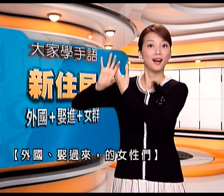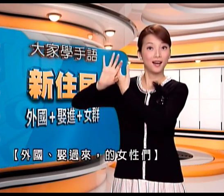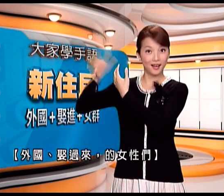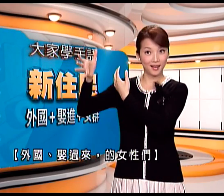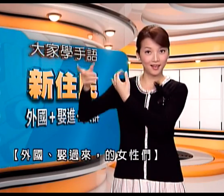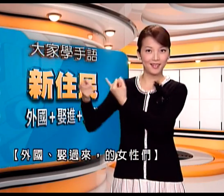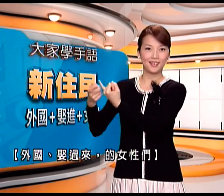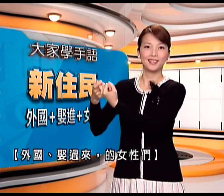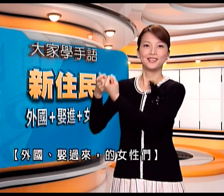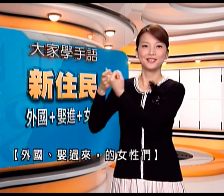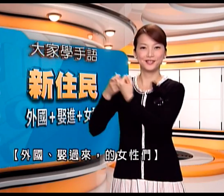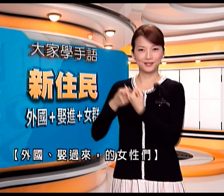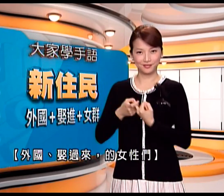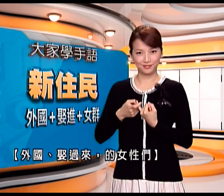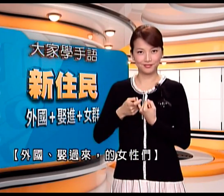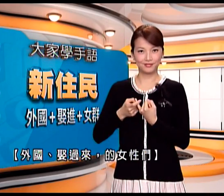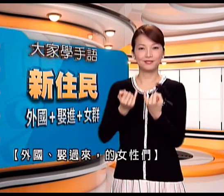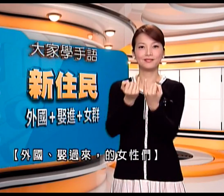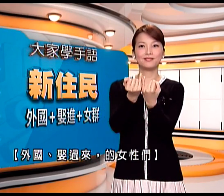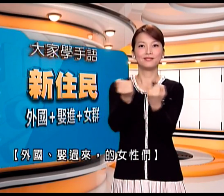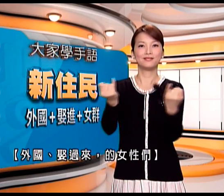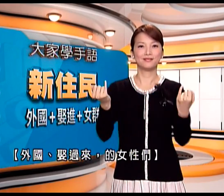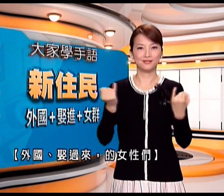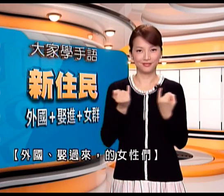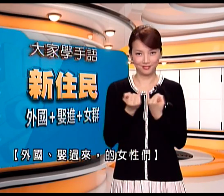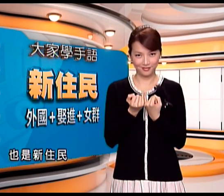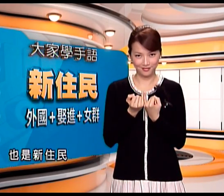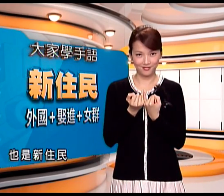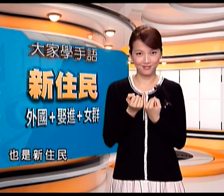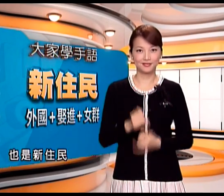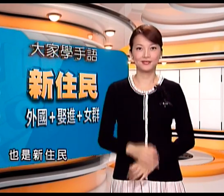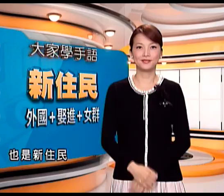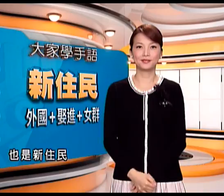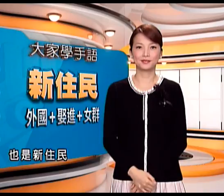外国娶过来的女性们也是新住民。